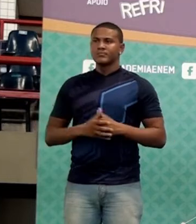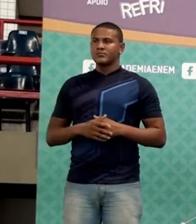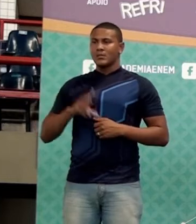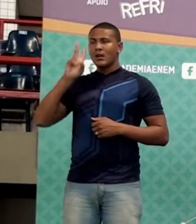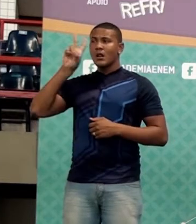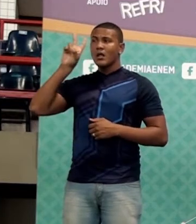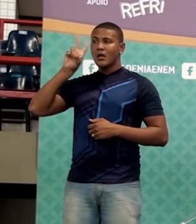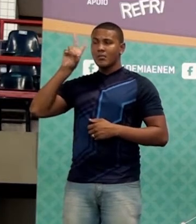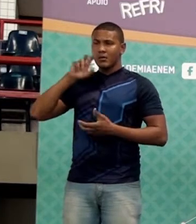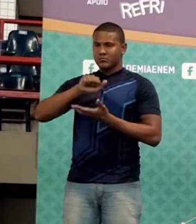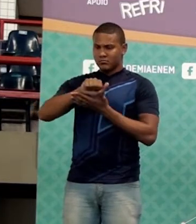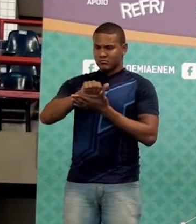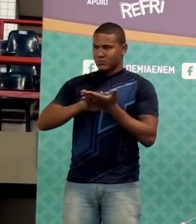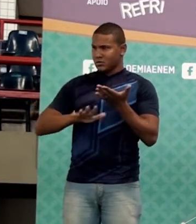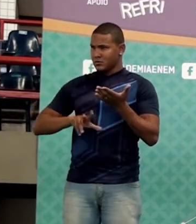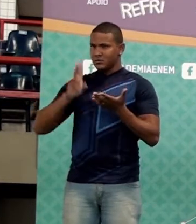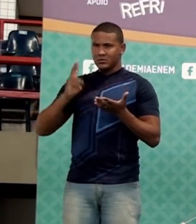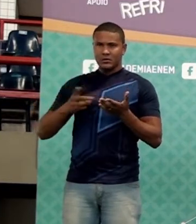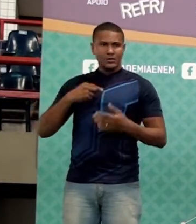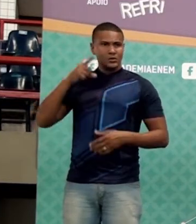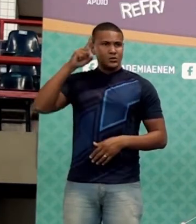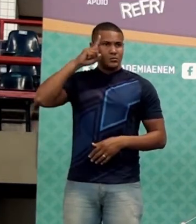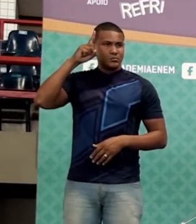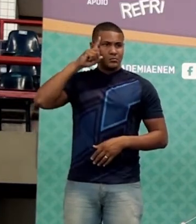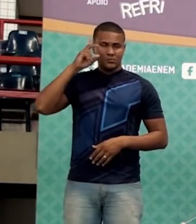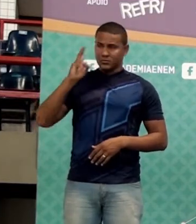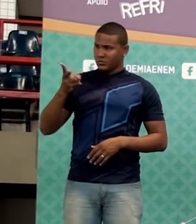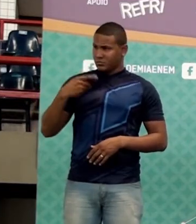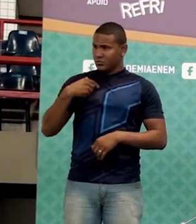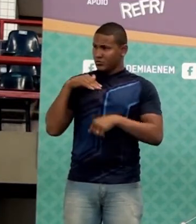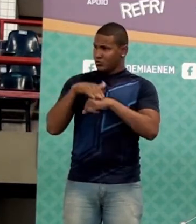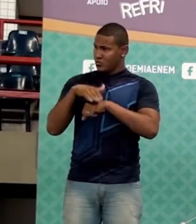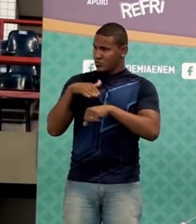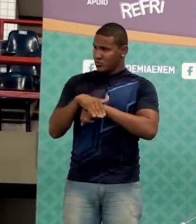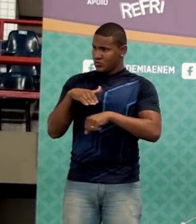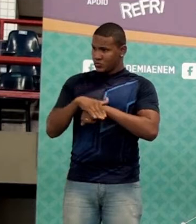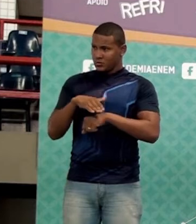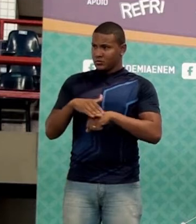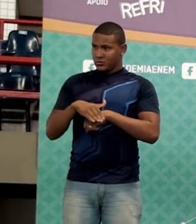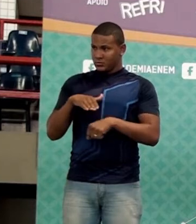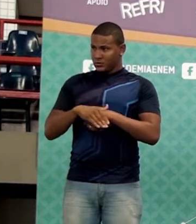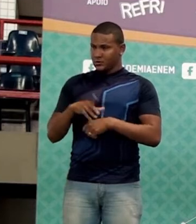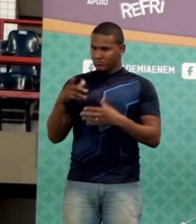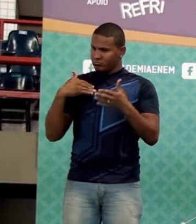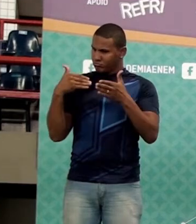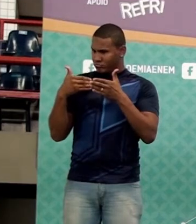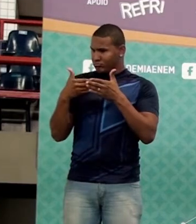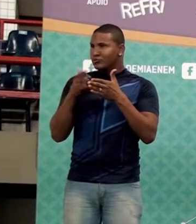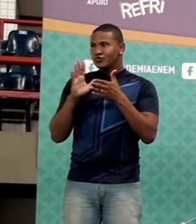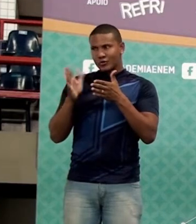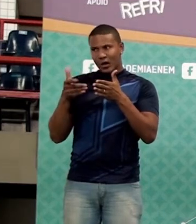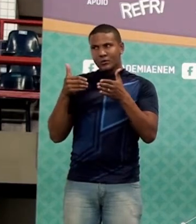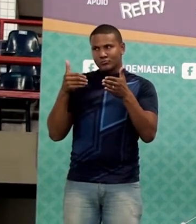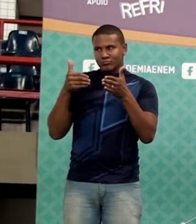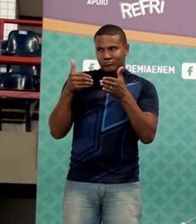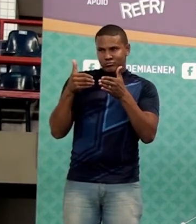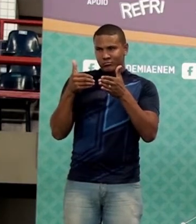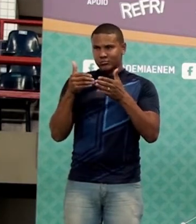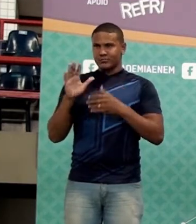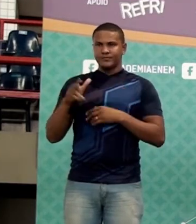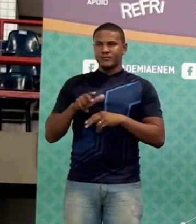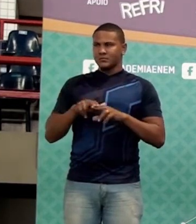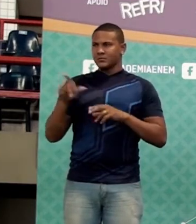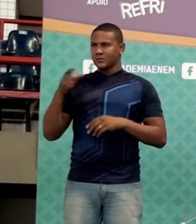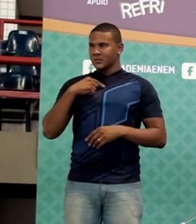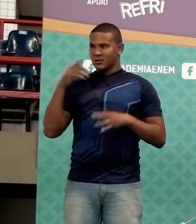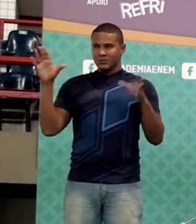aqui. Toda noite, antes de dormir, já está bem pertinho, né? Você fecha os olhos lá no